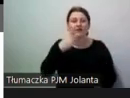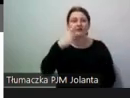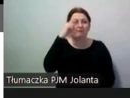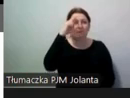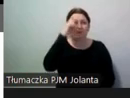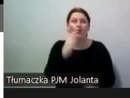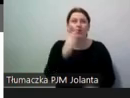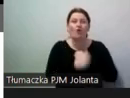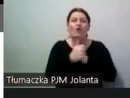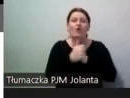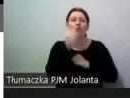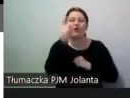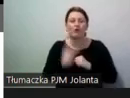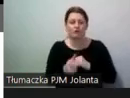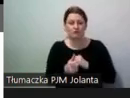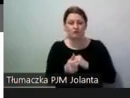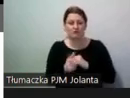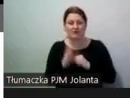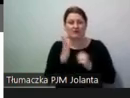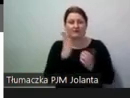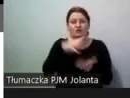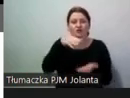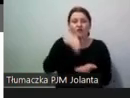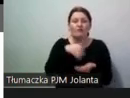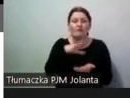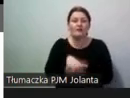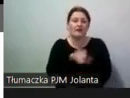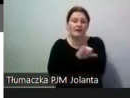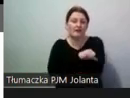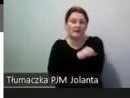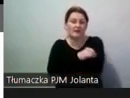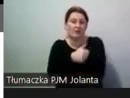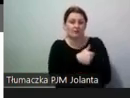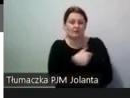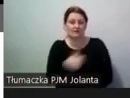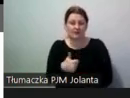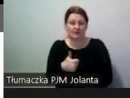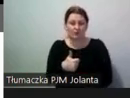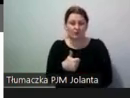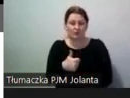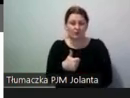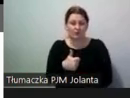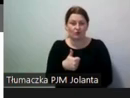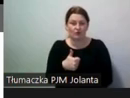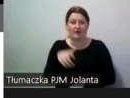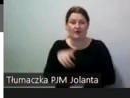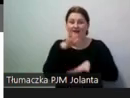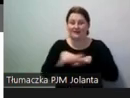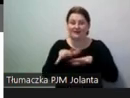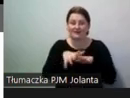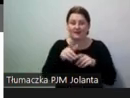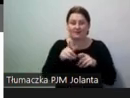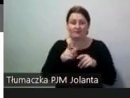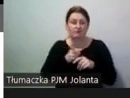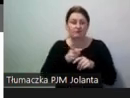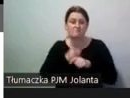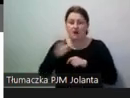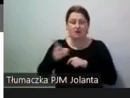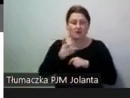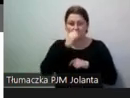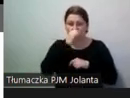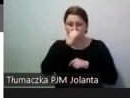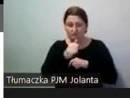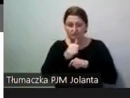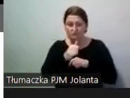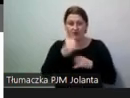bądź ucznia, bo jak widzimy, wpisujemy tylko i wyłącznie imię osoby badanej. System nie puści nas dalej, jeżeli Państwo nie